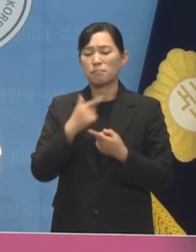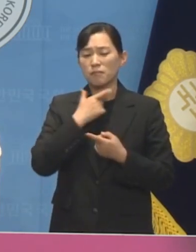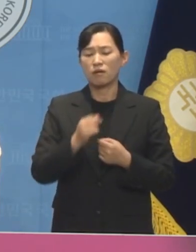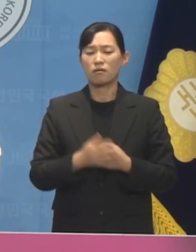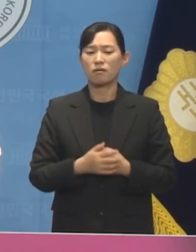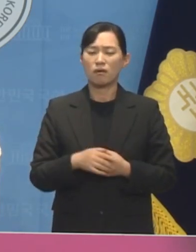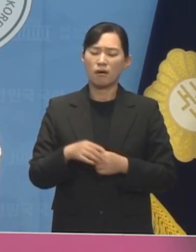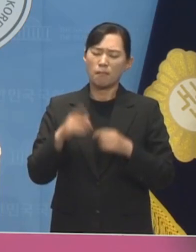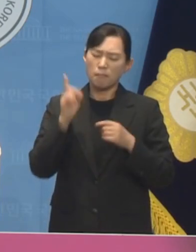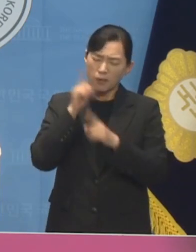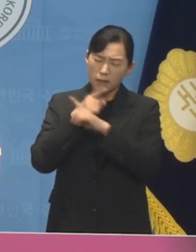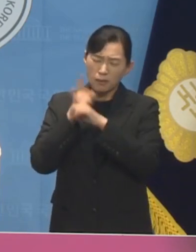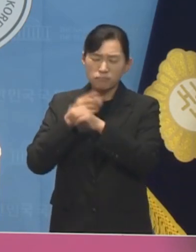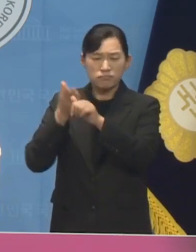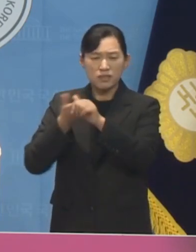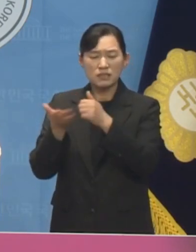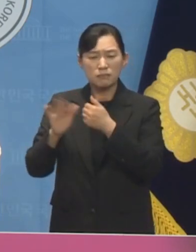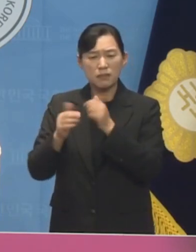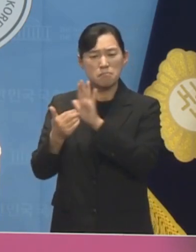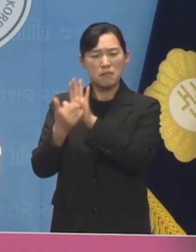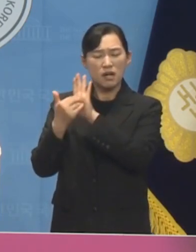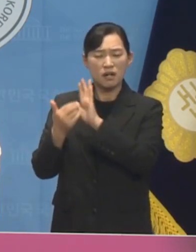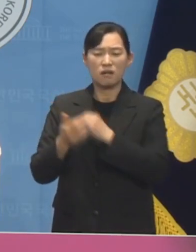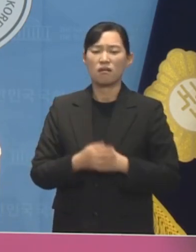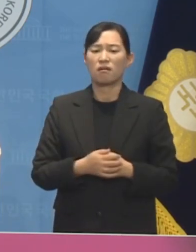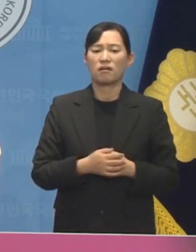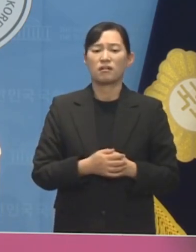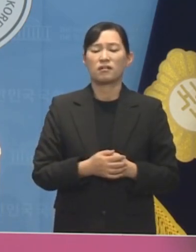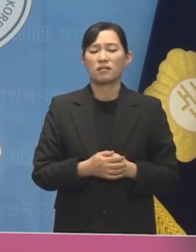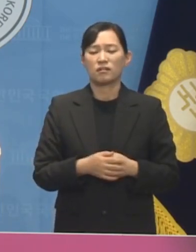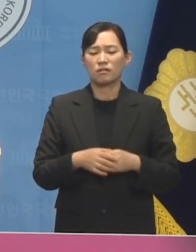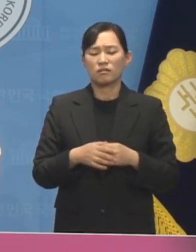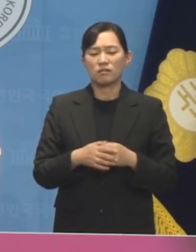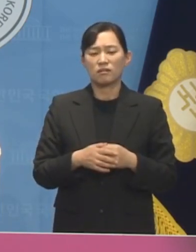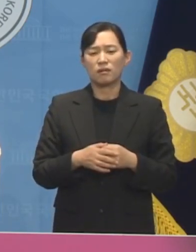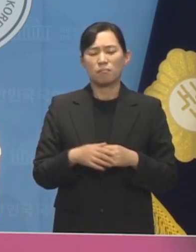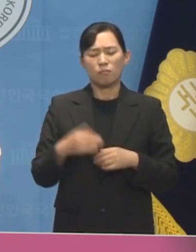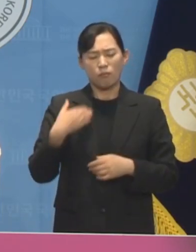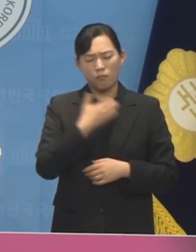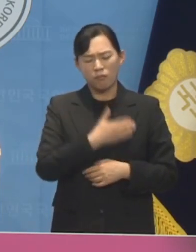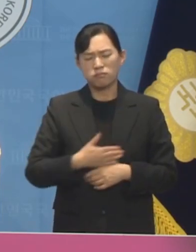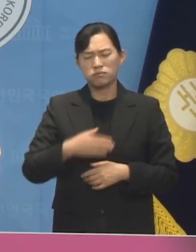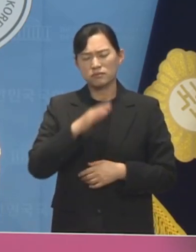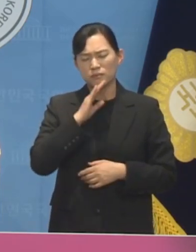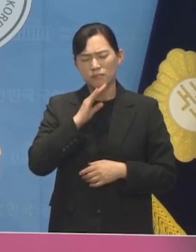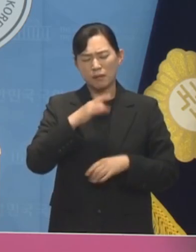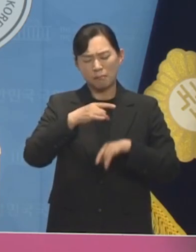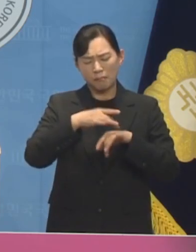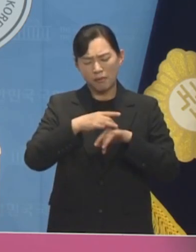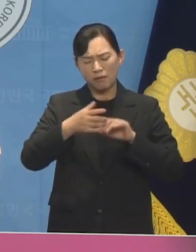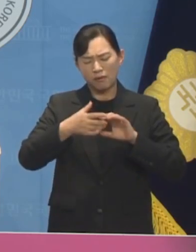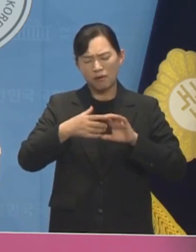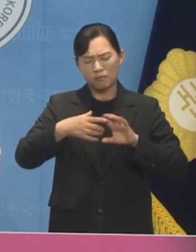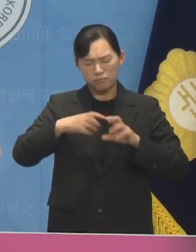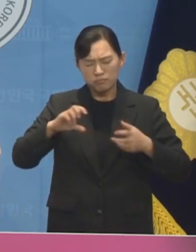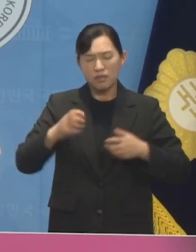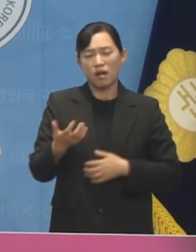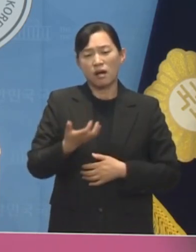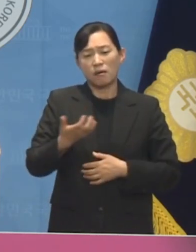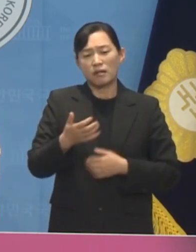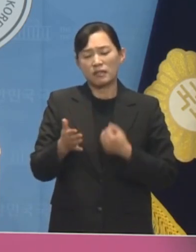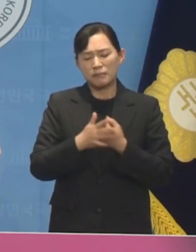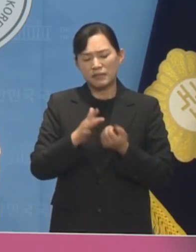매일같이 부탁하였지만 거절당하였고 영양교사의 교육 철학으로 우리의 몸은 근골격계 질환으로